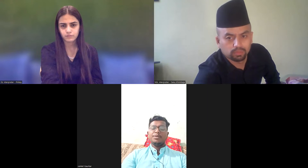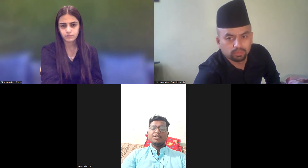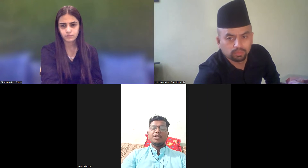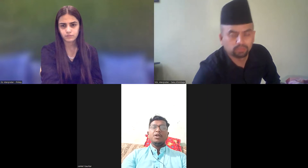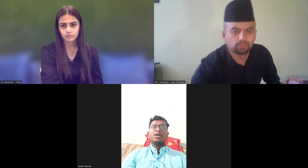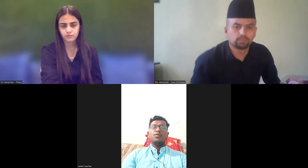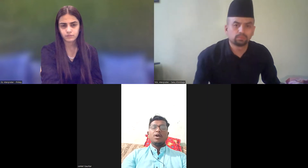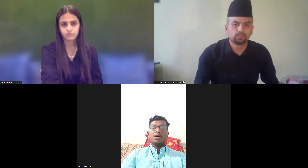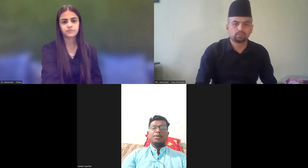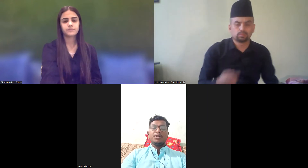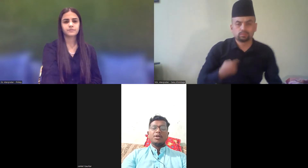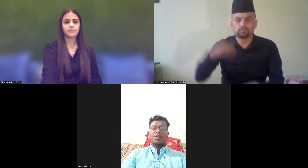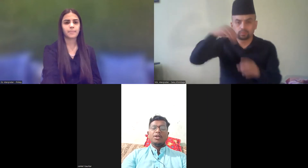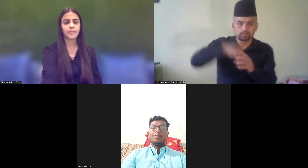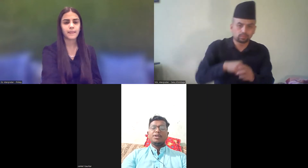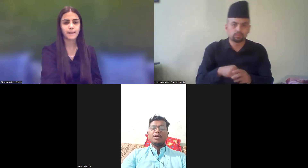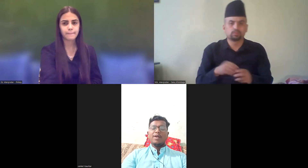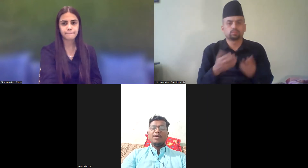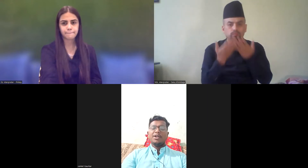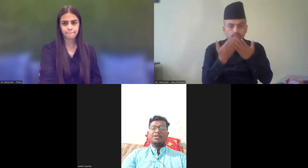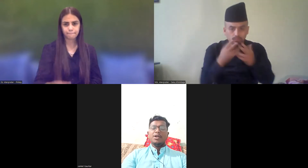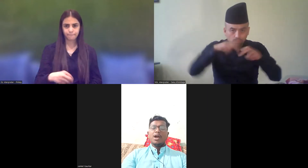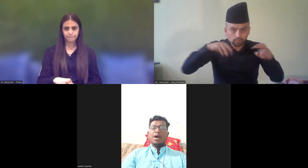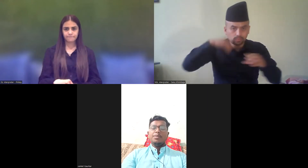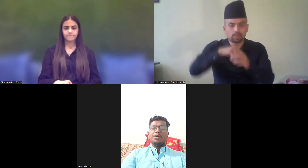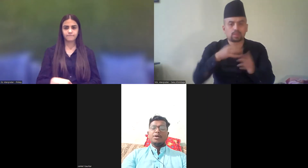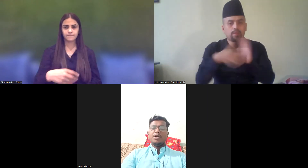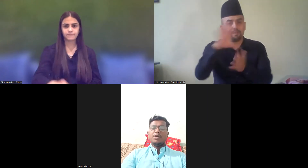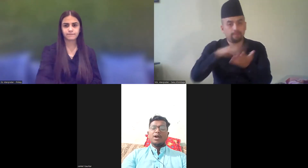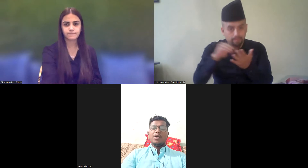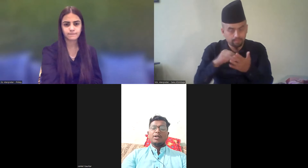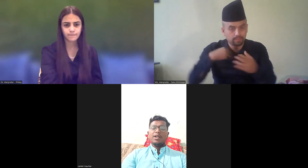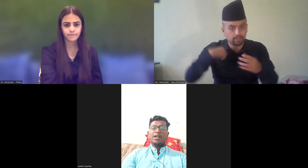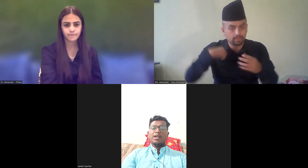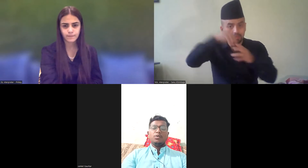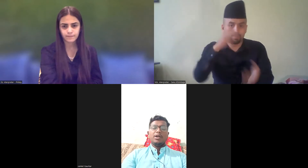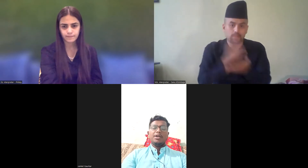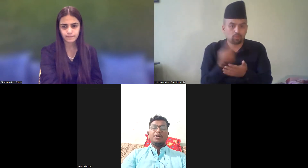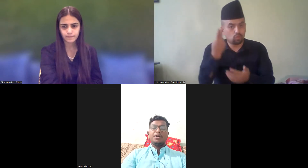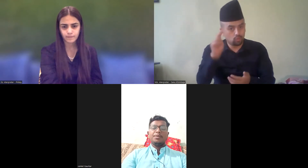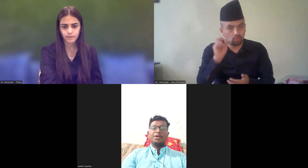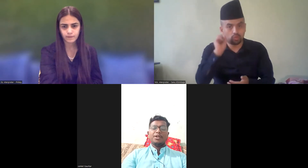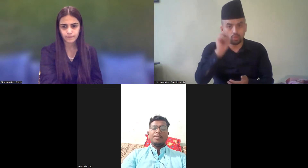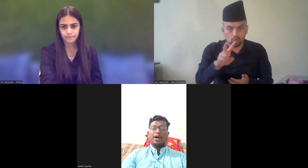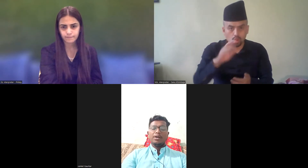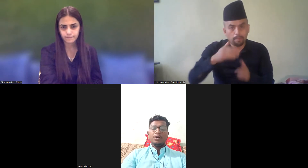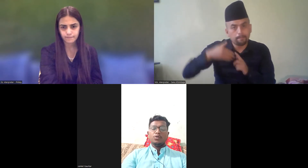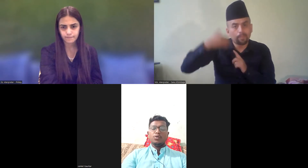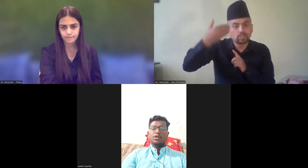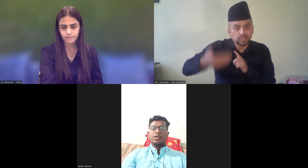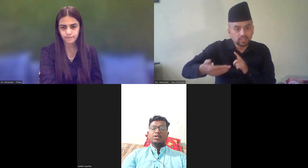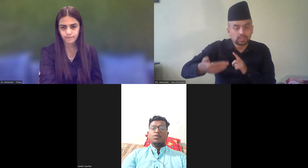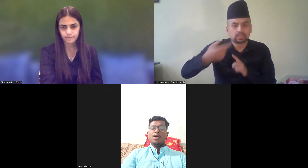हे समजायचे, किंवा घरी मदत करणे हेच आमचे काम वाटायचे. आम्ही घर किंवा गावातल्या कुठल्याही निर्णय प्रक्रियेचा भाग